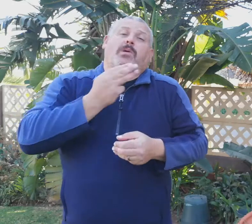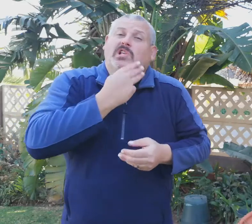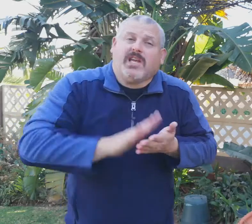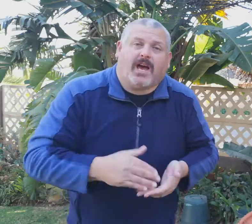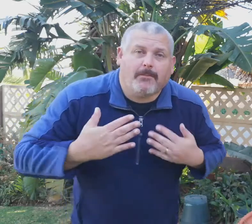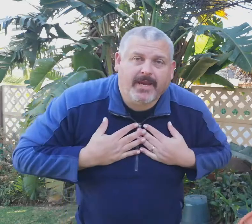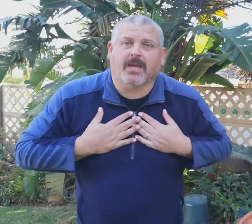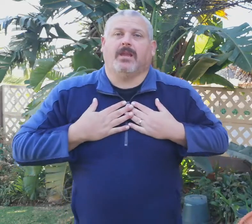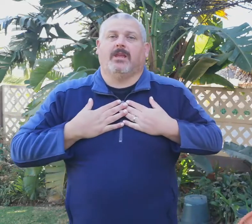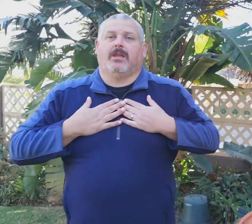have mercy on me,